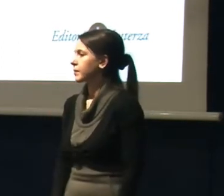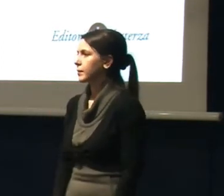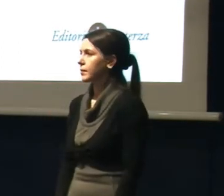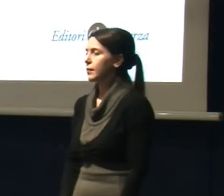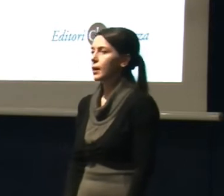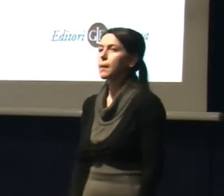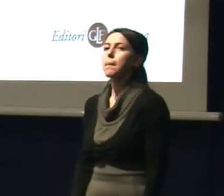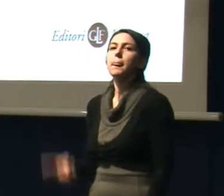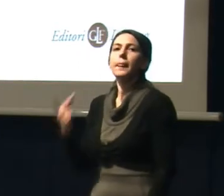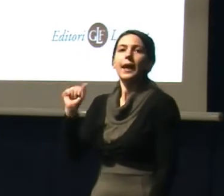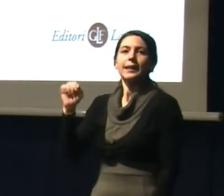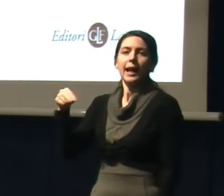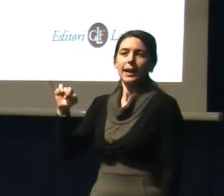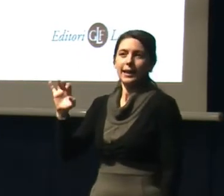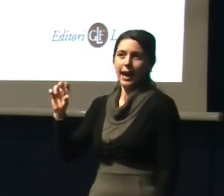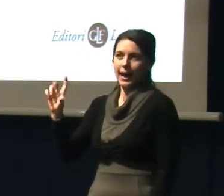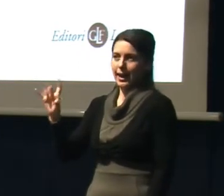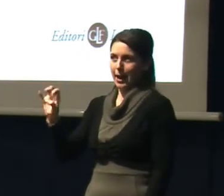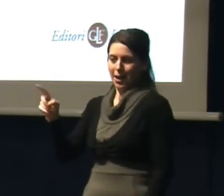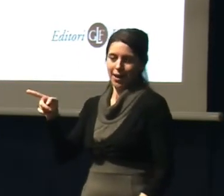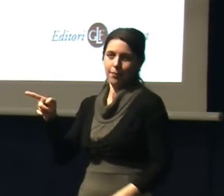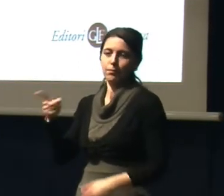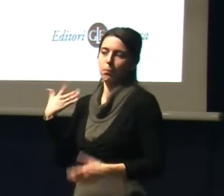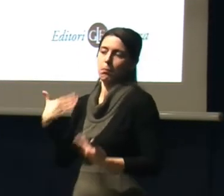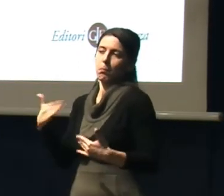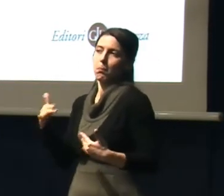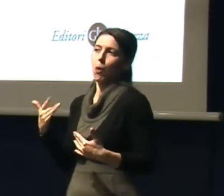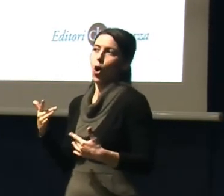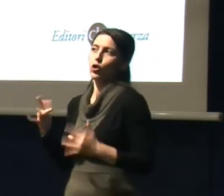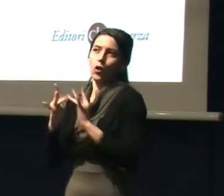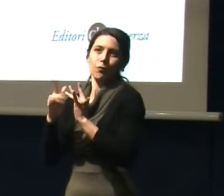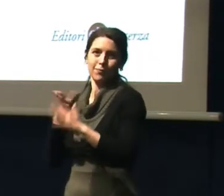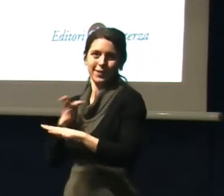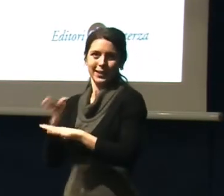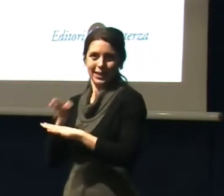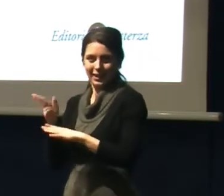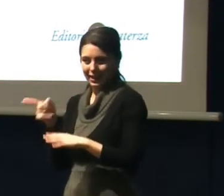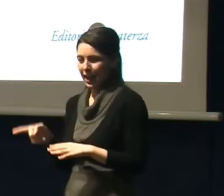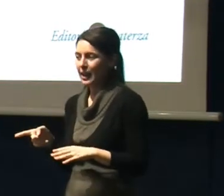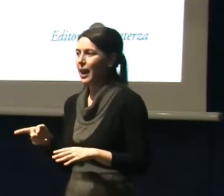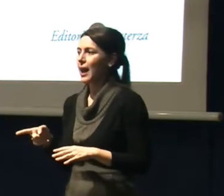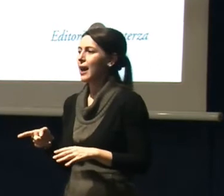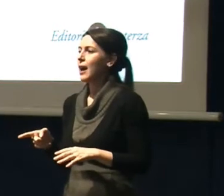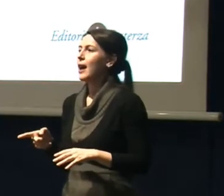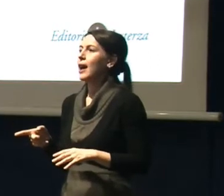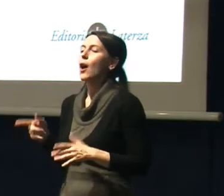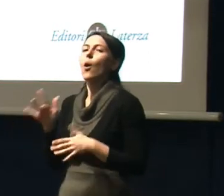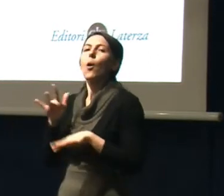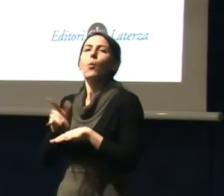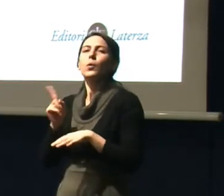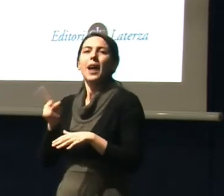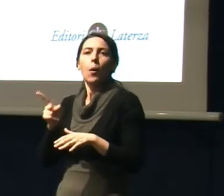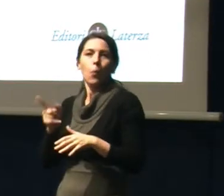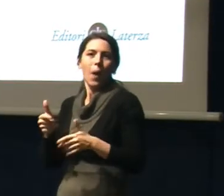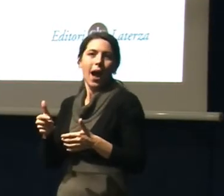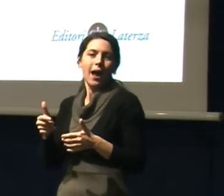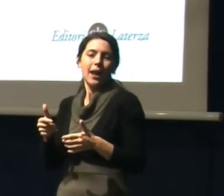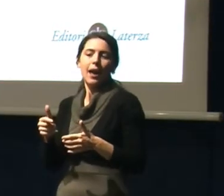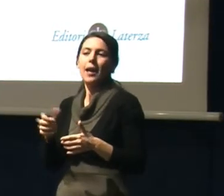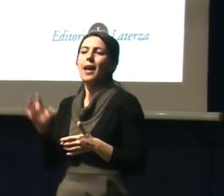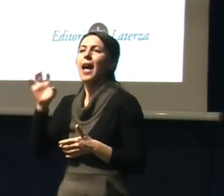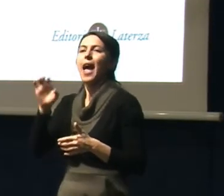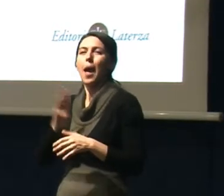daniele manca e molto digitale ea l'ebook del libro